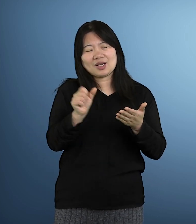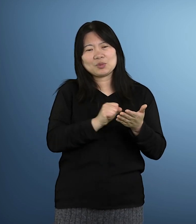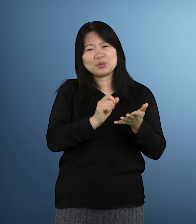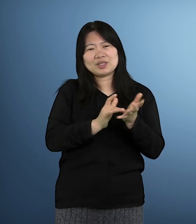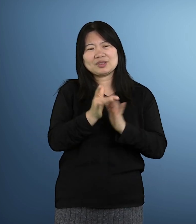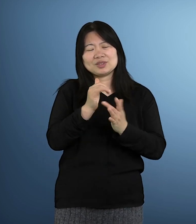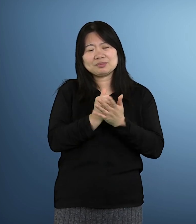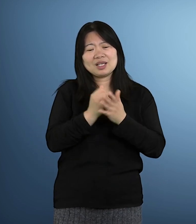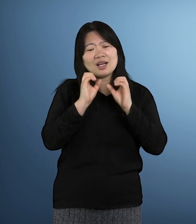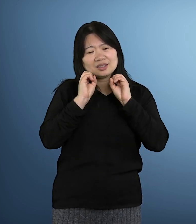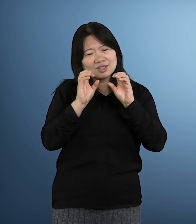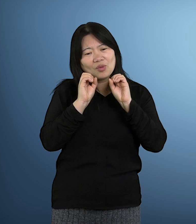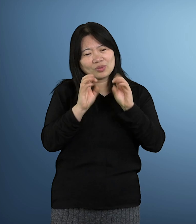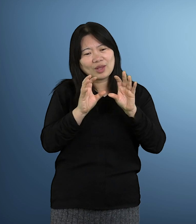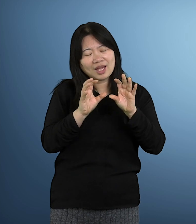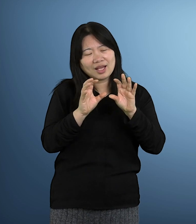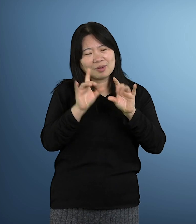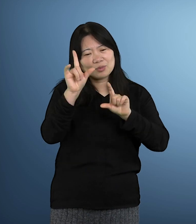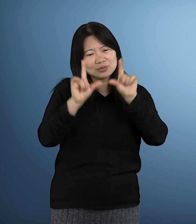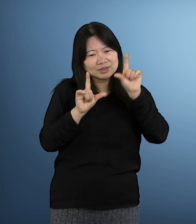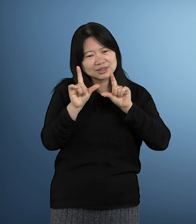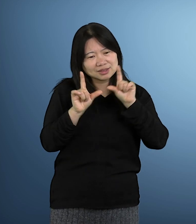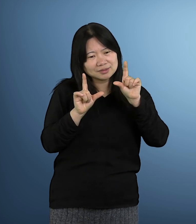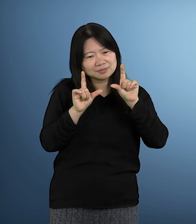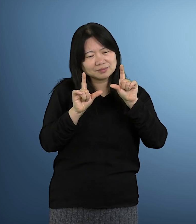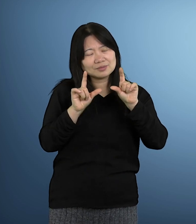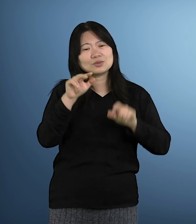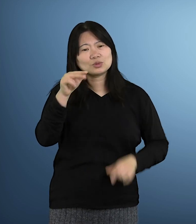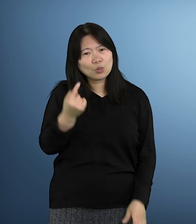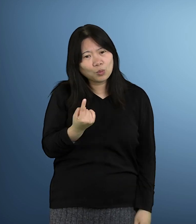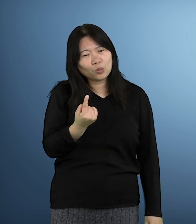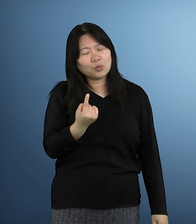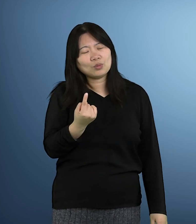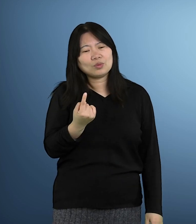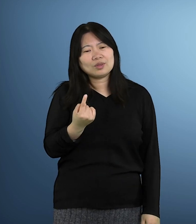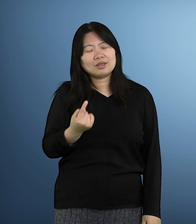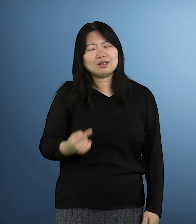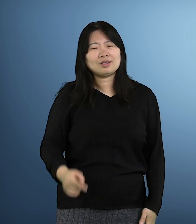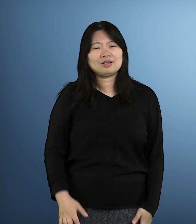그리스도를 전파하더라도 봐라,